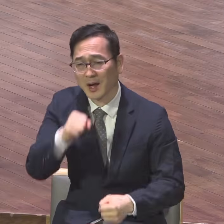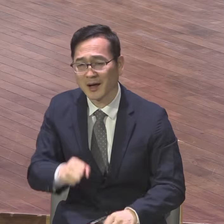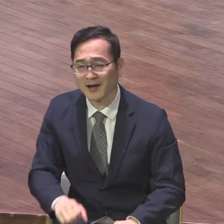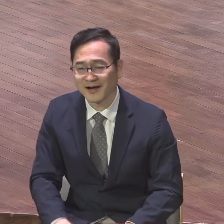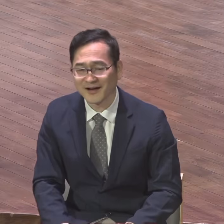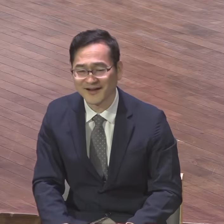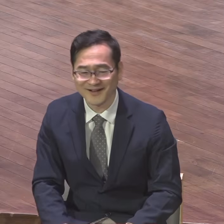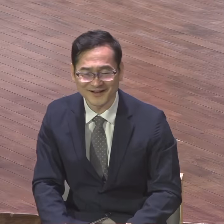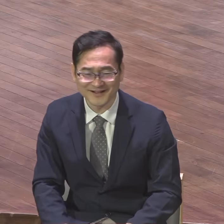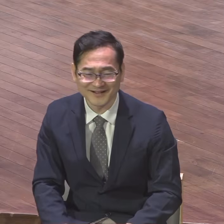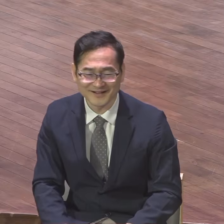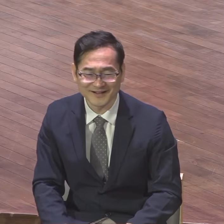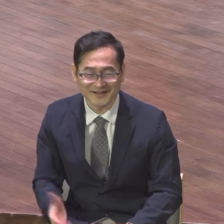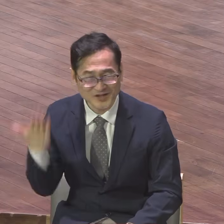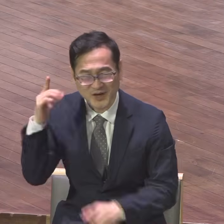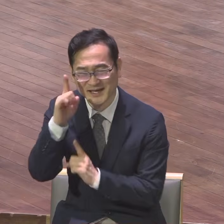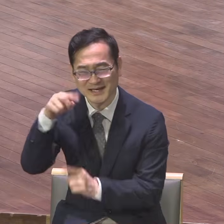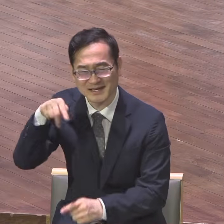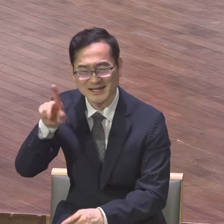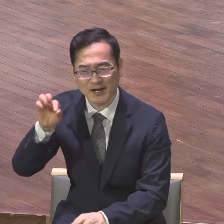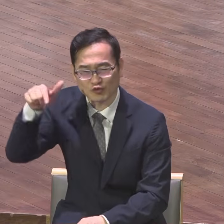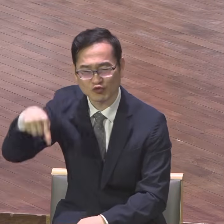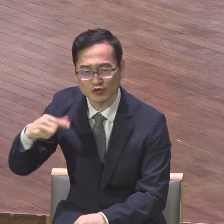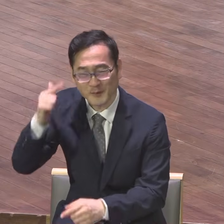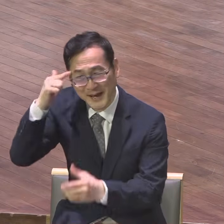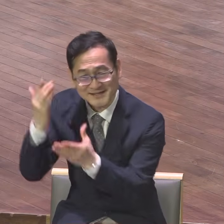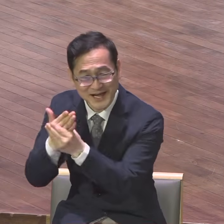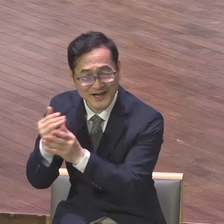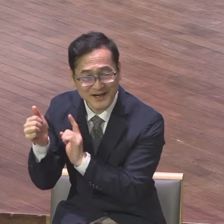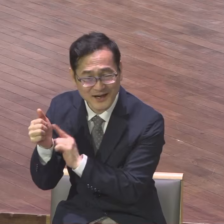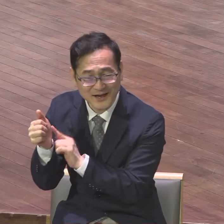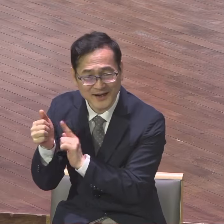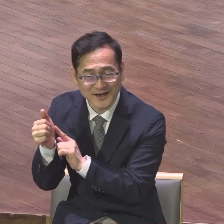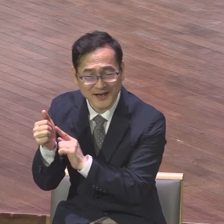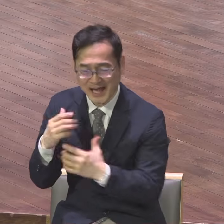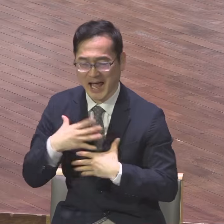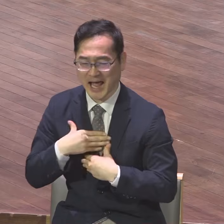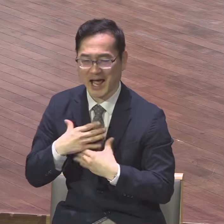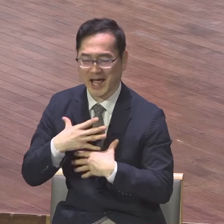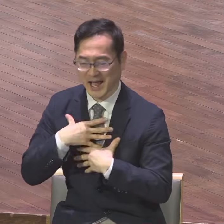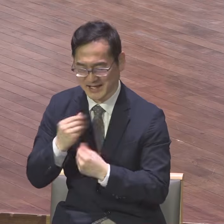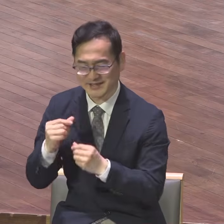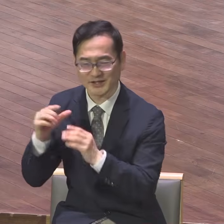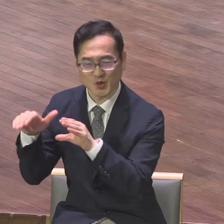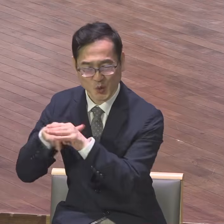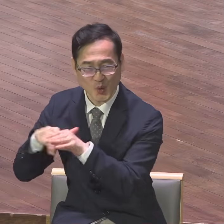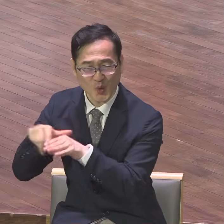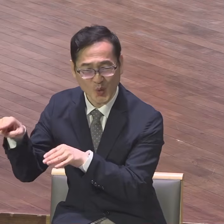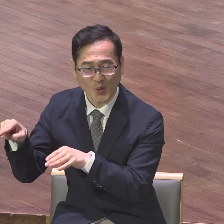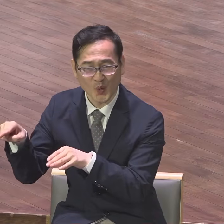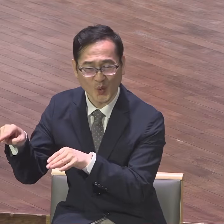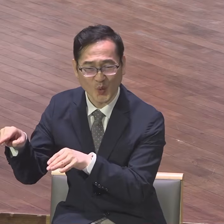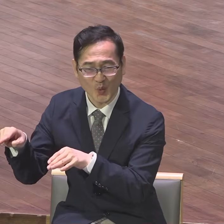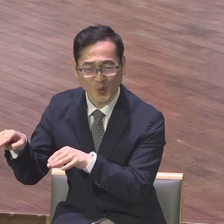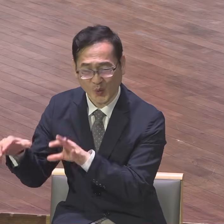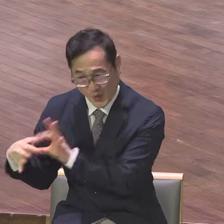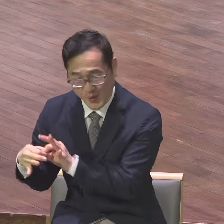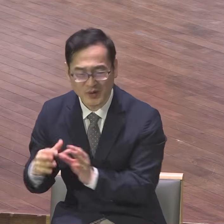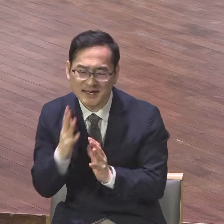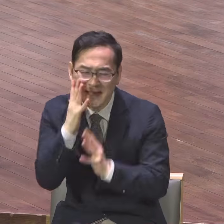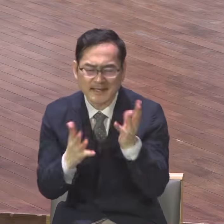그 이상구 그 박사 한동안에 우리나라에 이 안식교인으로 와가지고 그냥 채식